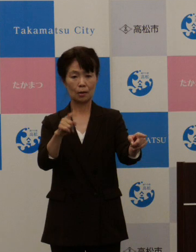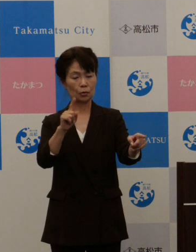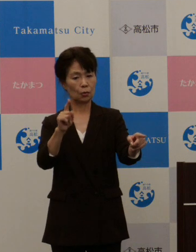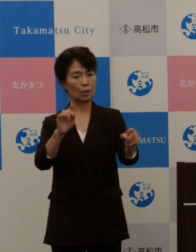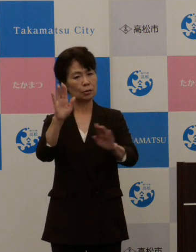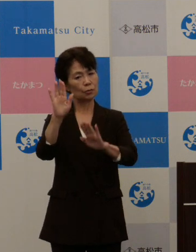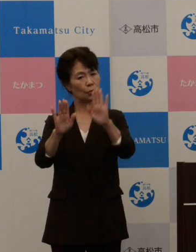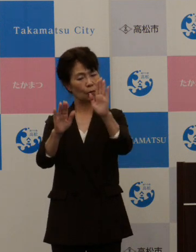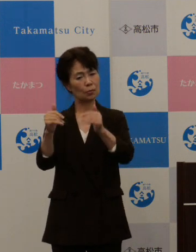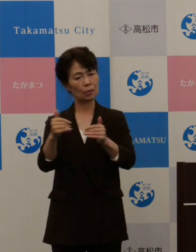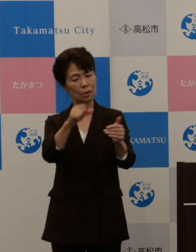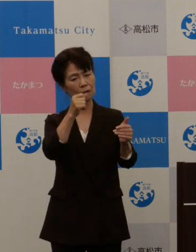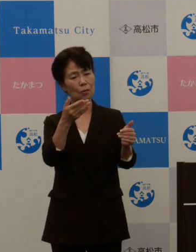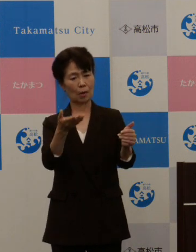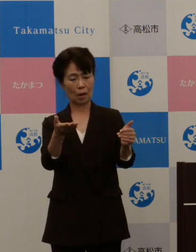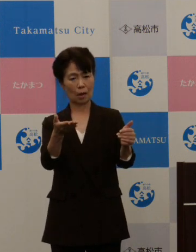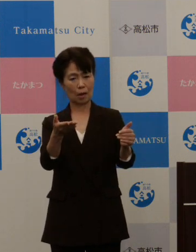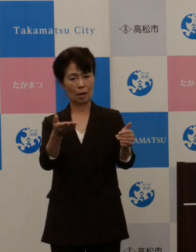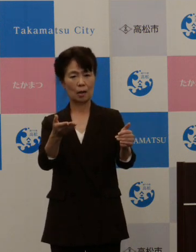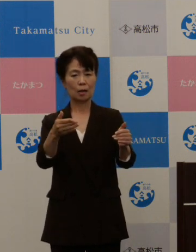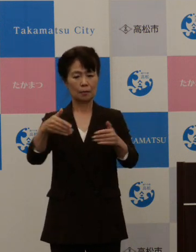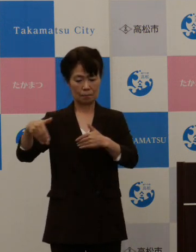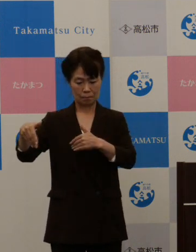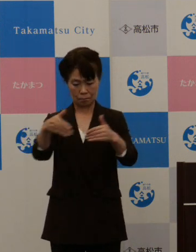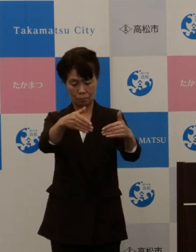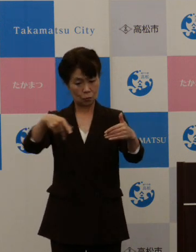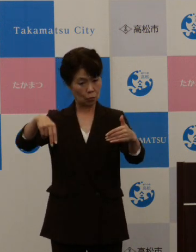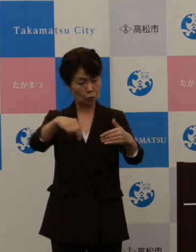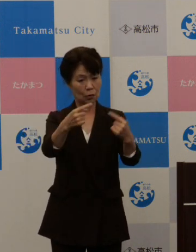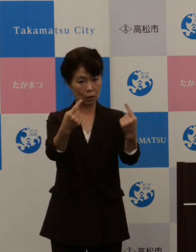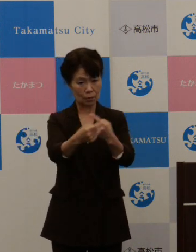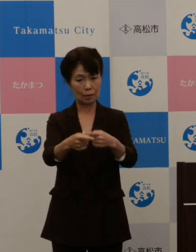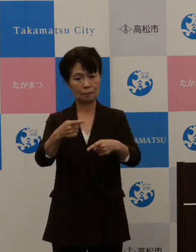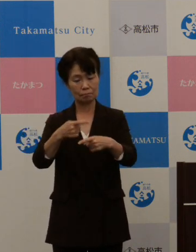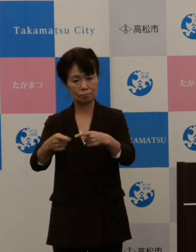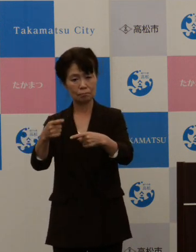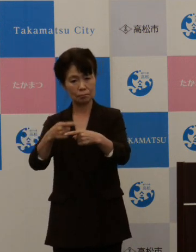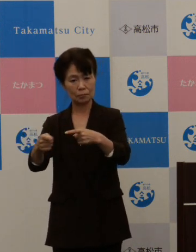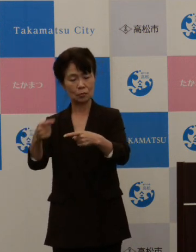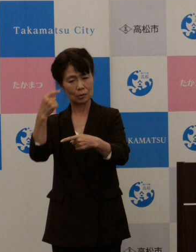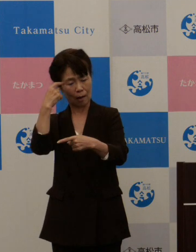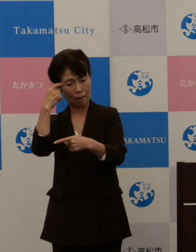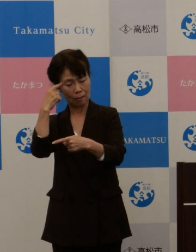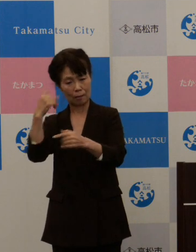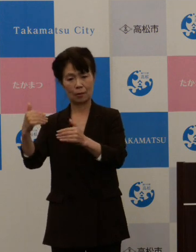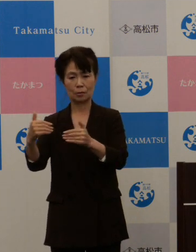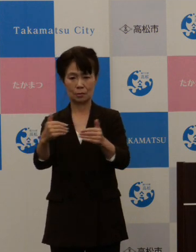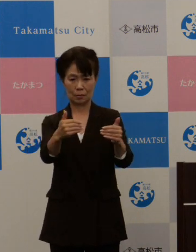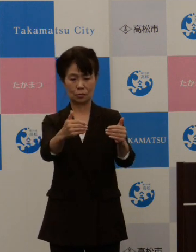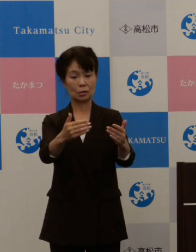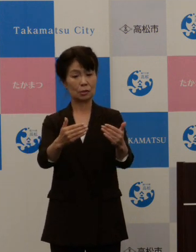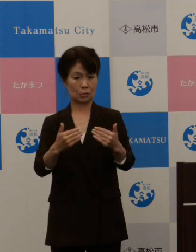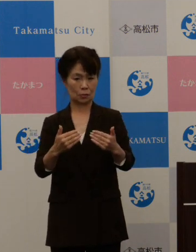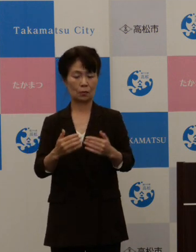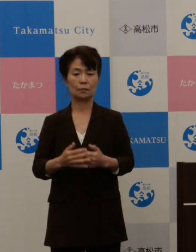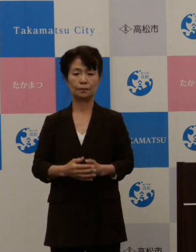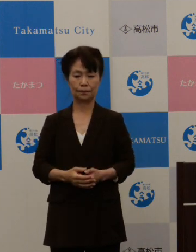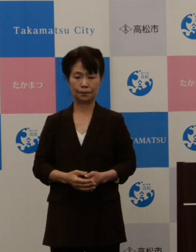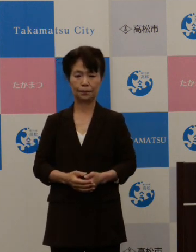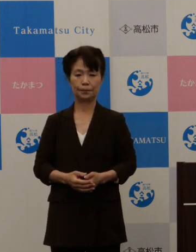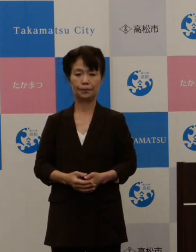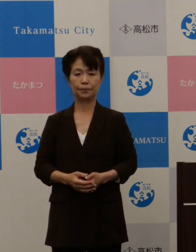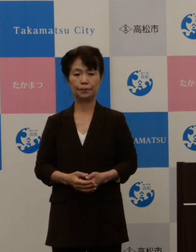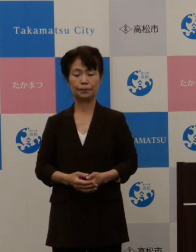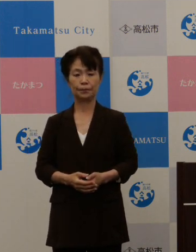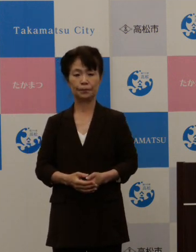形がいいのか、プロムナード化について段階的に進めていく必要があるというふうに考えておるところでござい